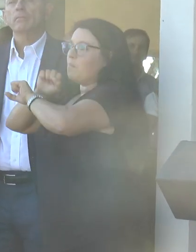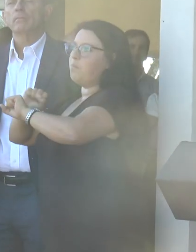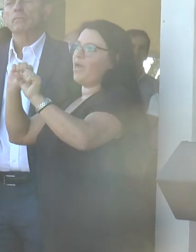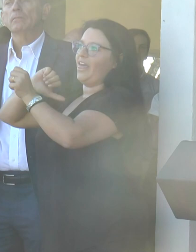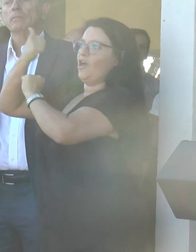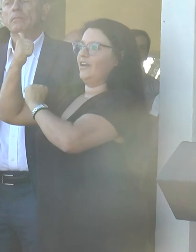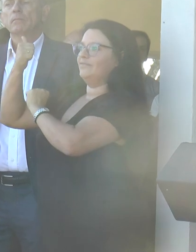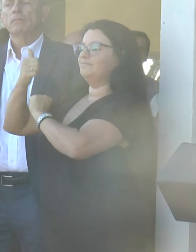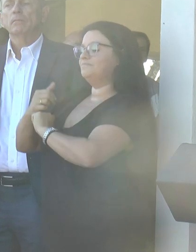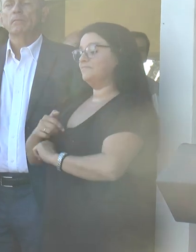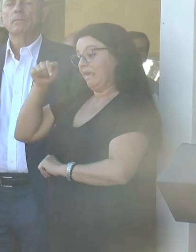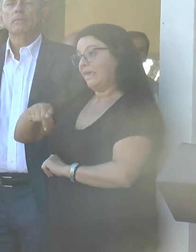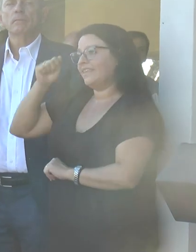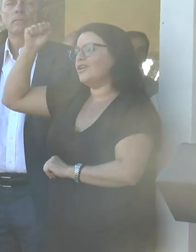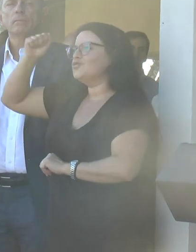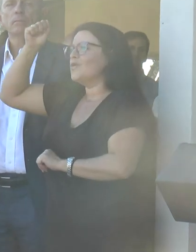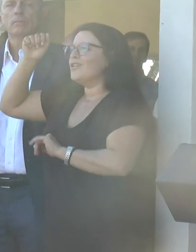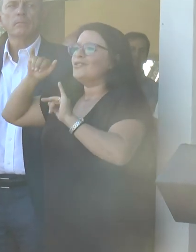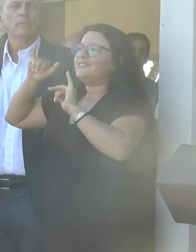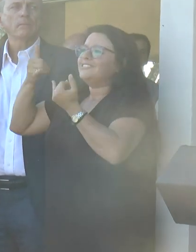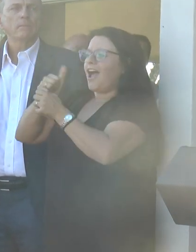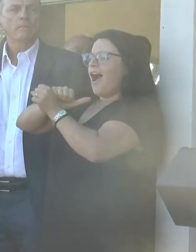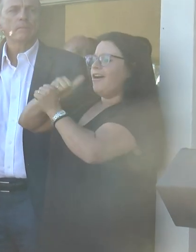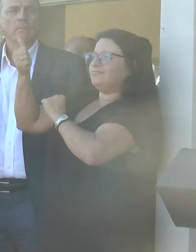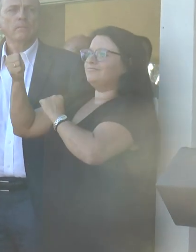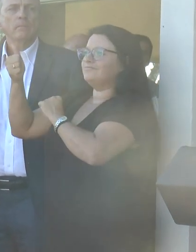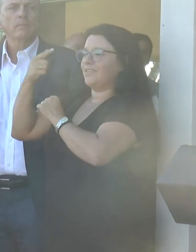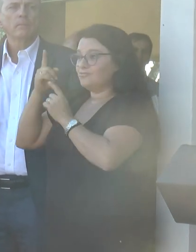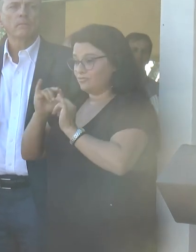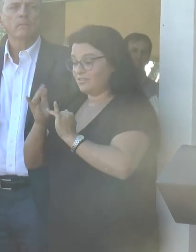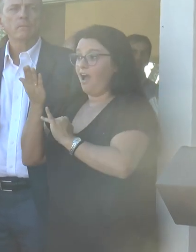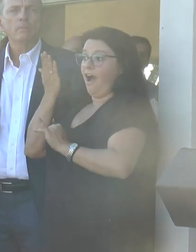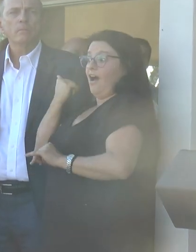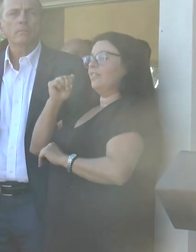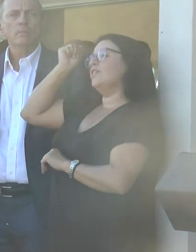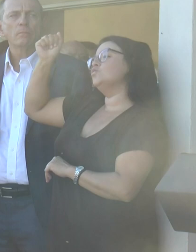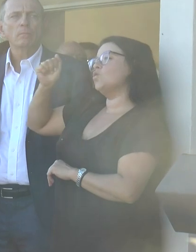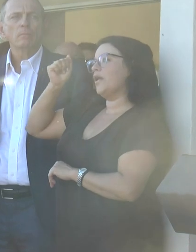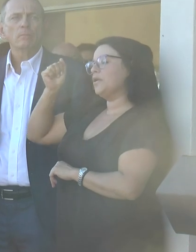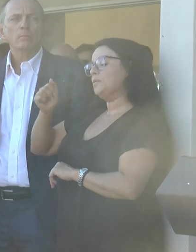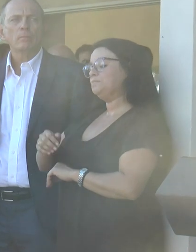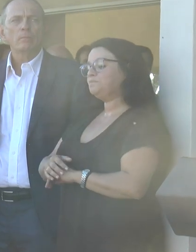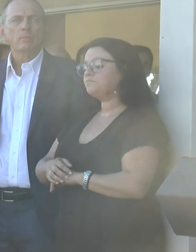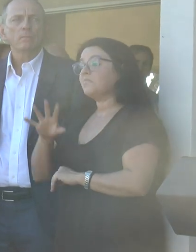es un sueño concretado, este es un logro de un sueño. Y recuerdo